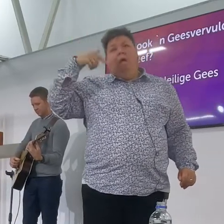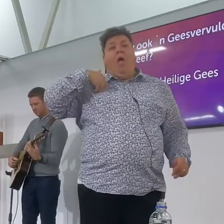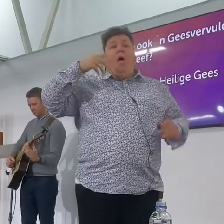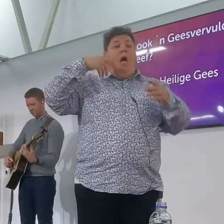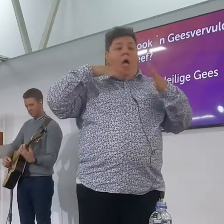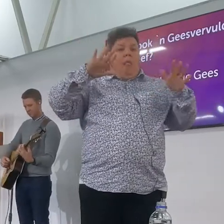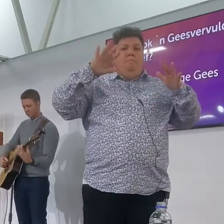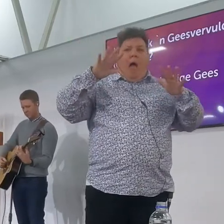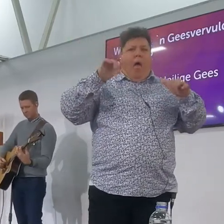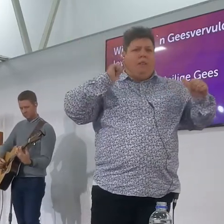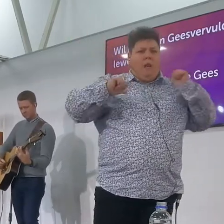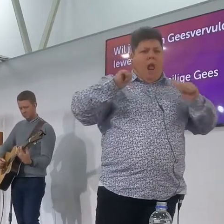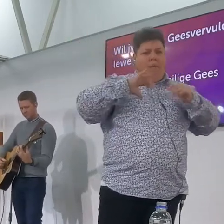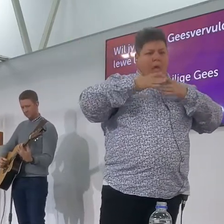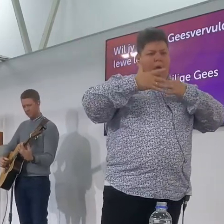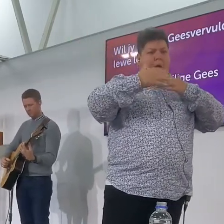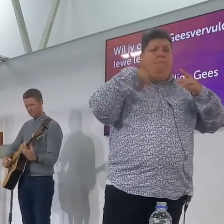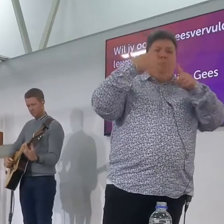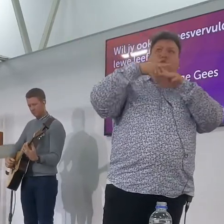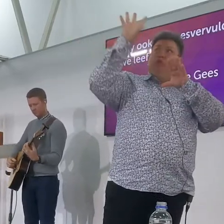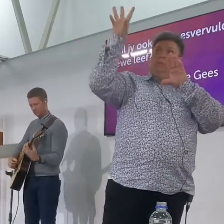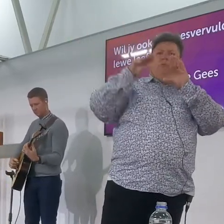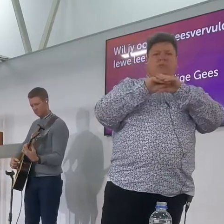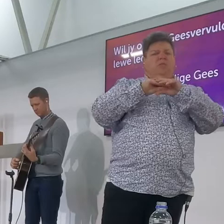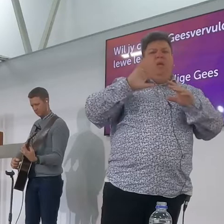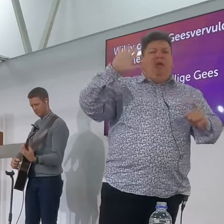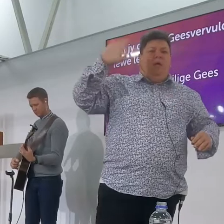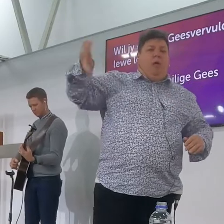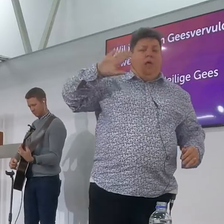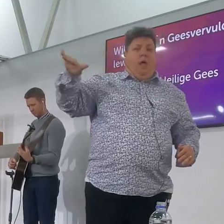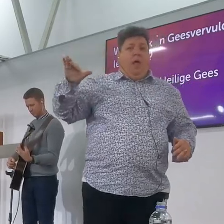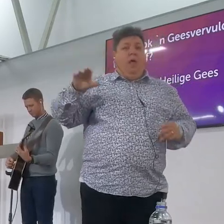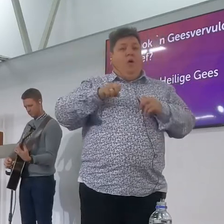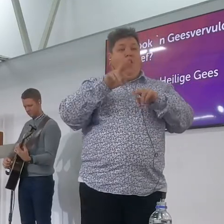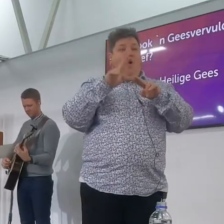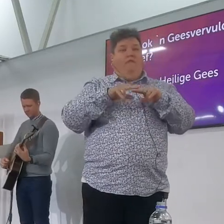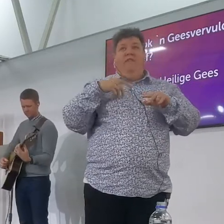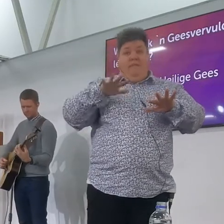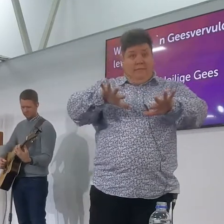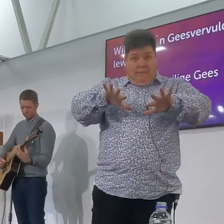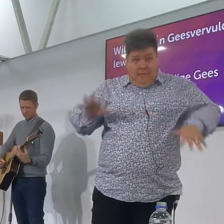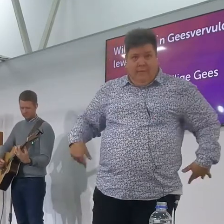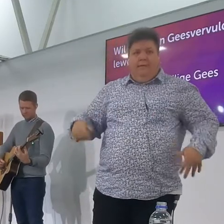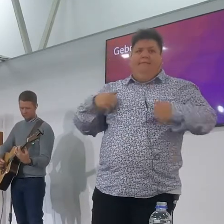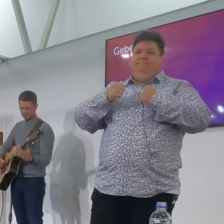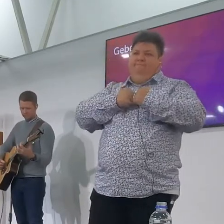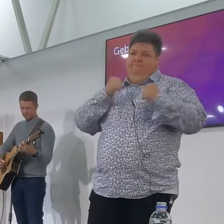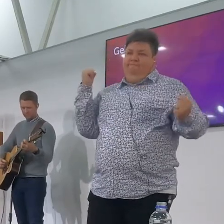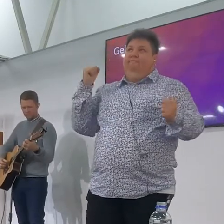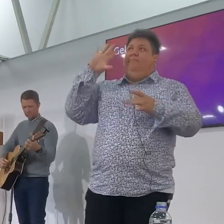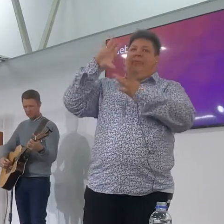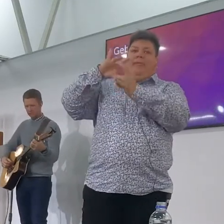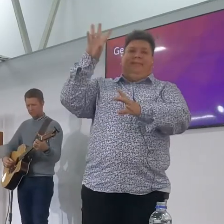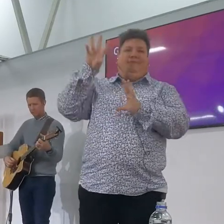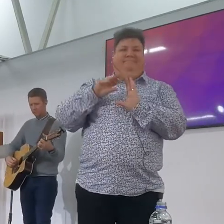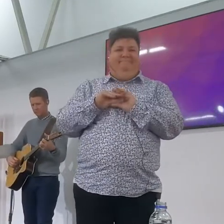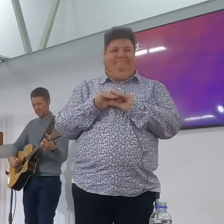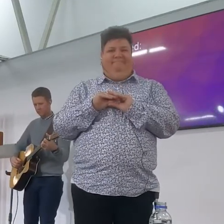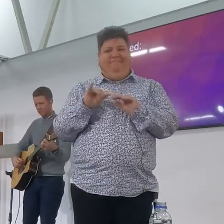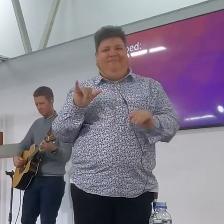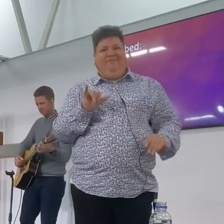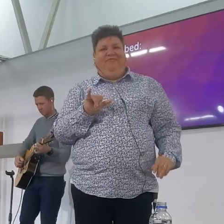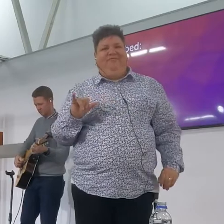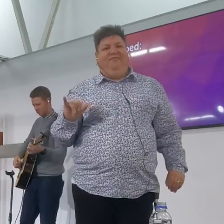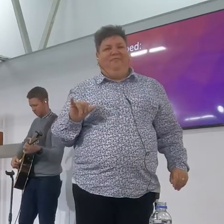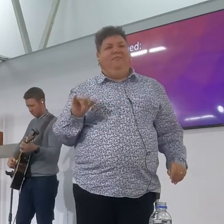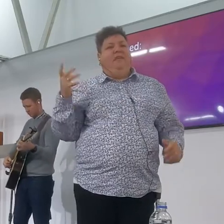ek het te veel u werking teëgestaan. Ek het te veel u gees bedroef. Dinge verander nou. Ek wil jou kans